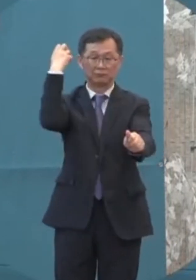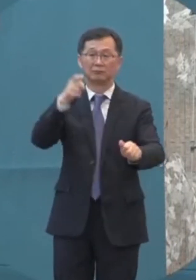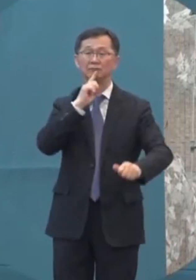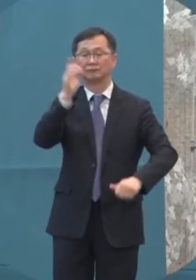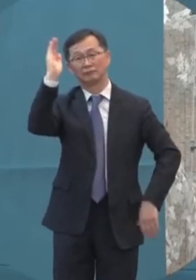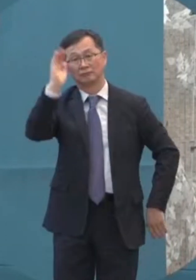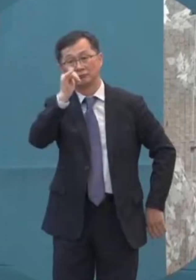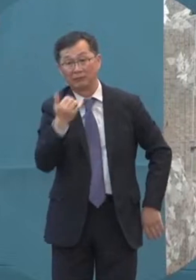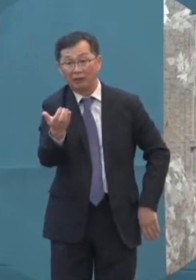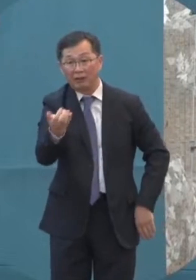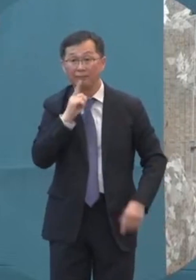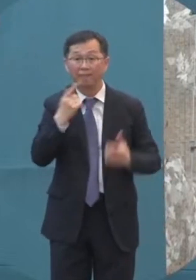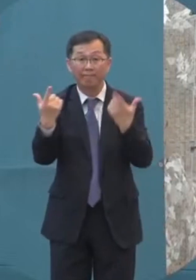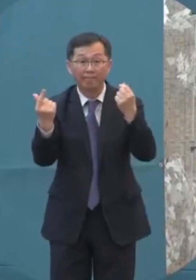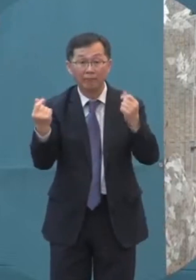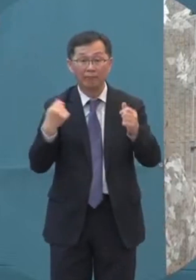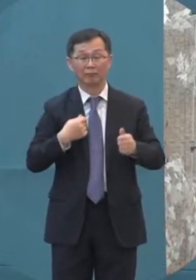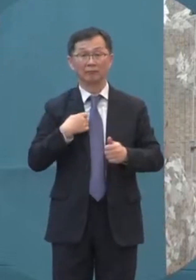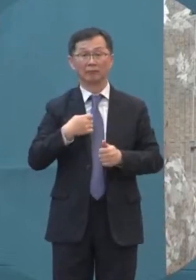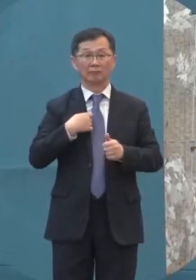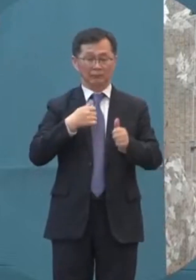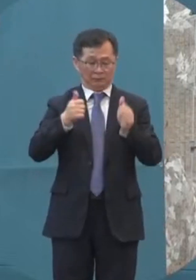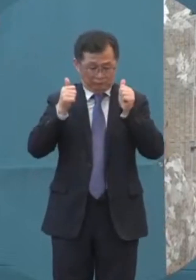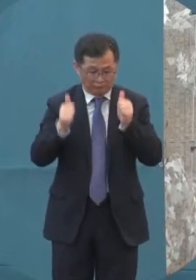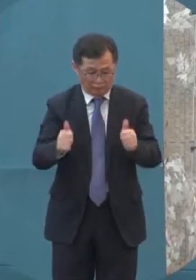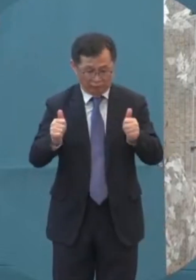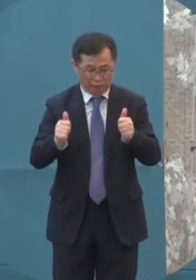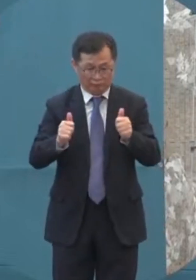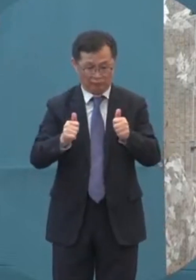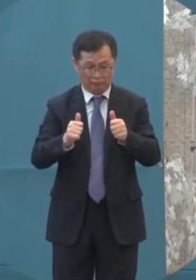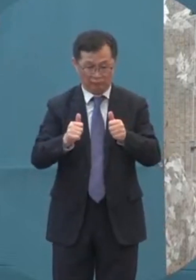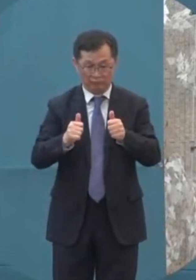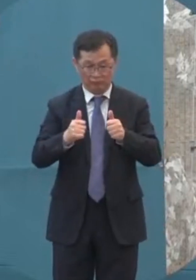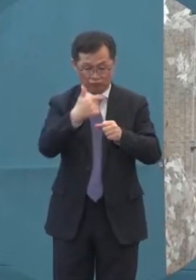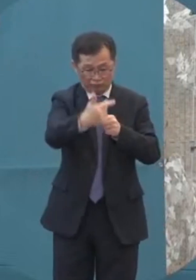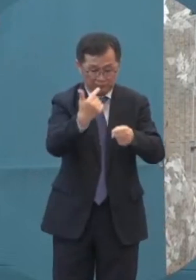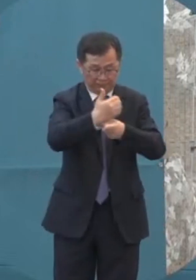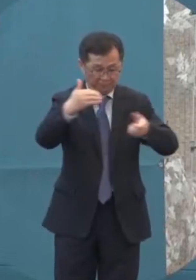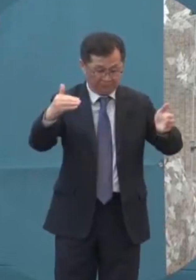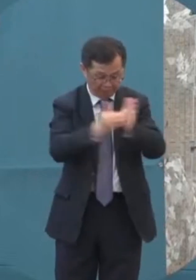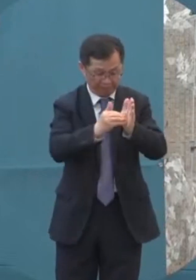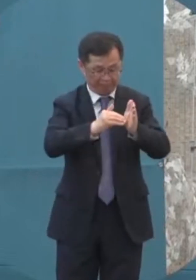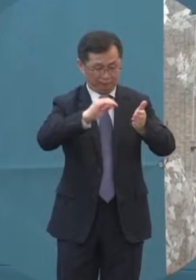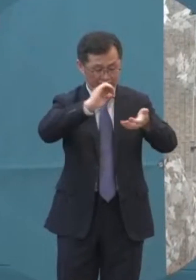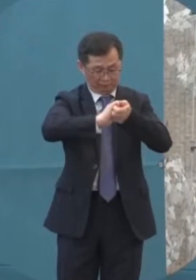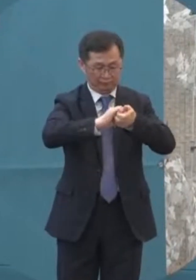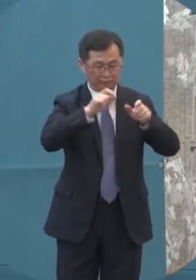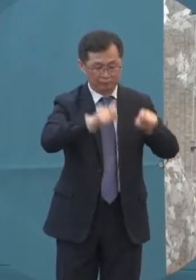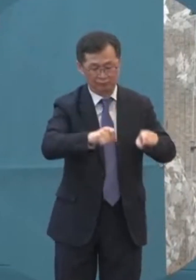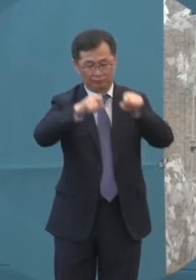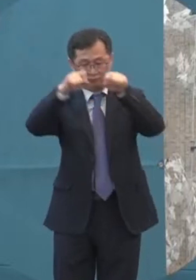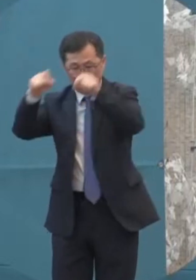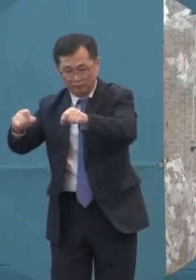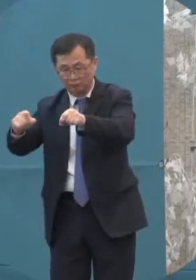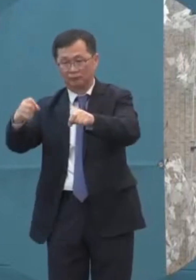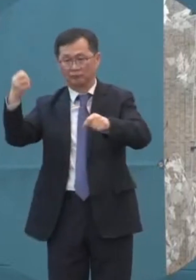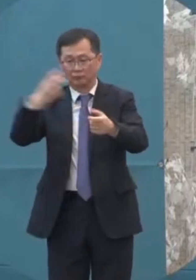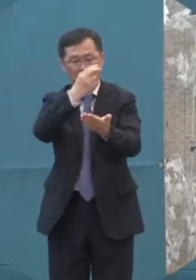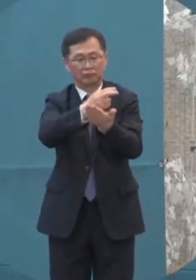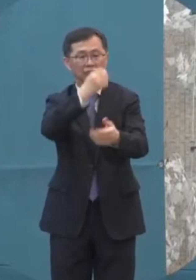그리고 아까 말씀드린 대로 헌법재판관 임기를 헌법과 관계없이 연장하는 법안을